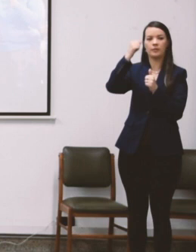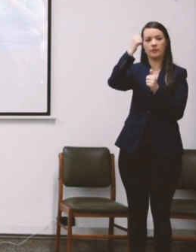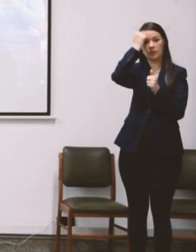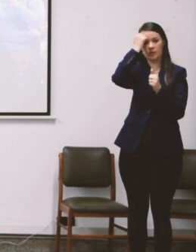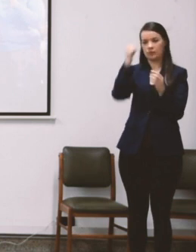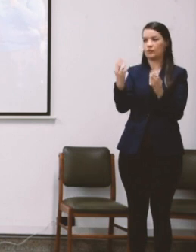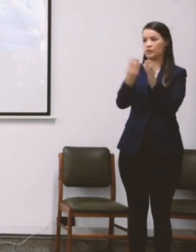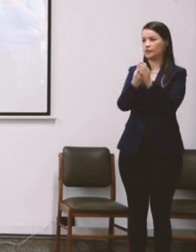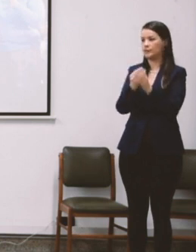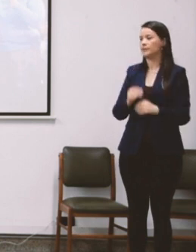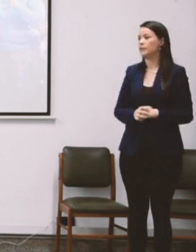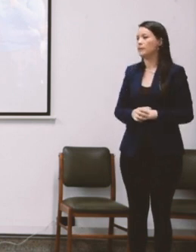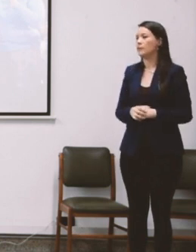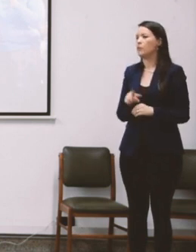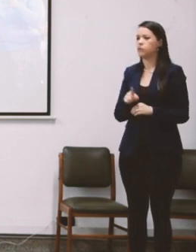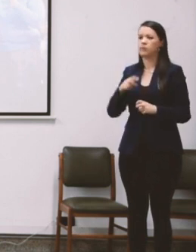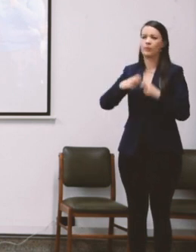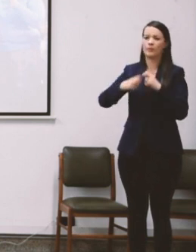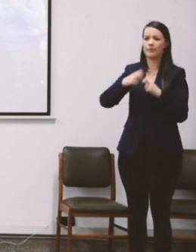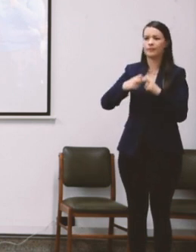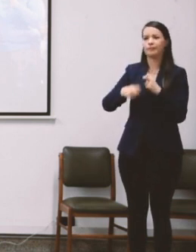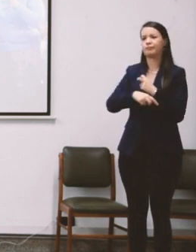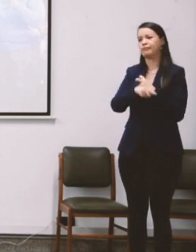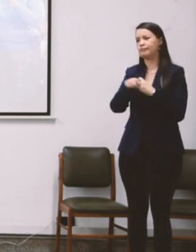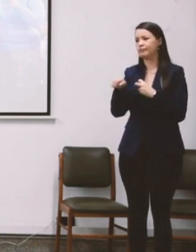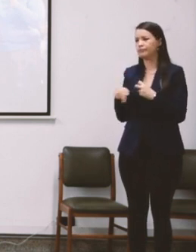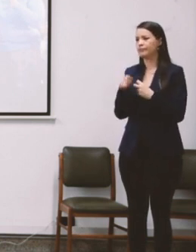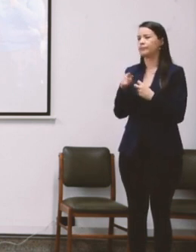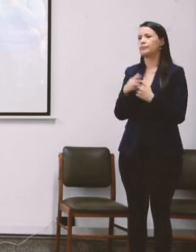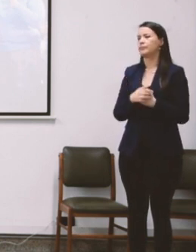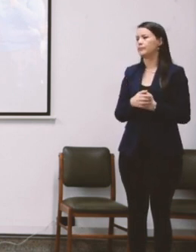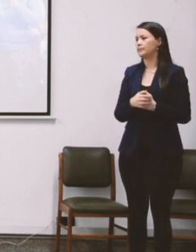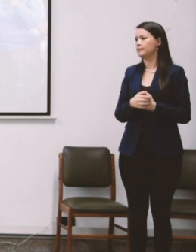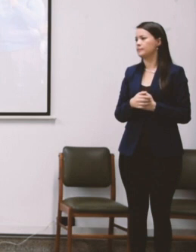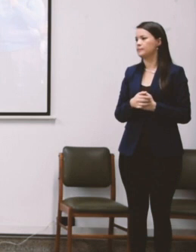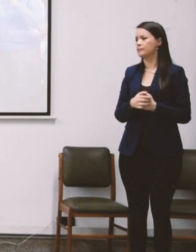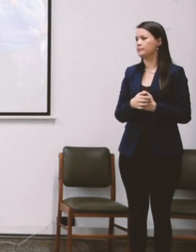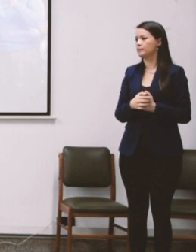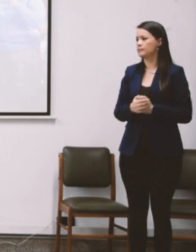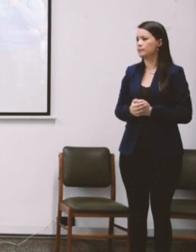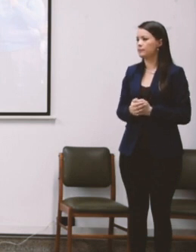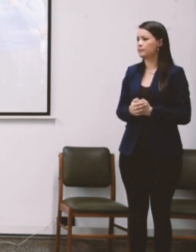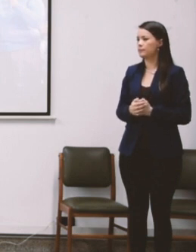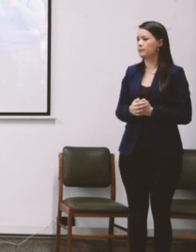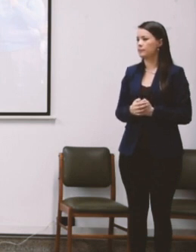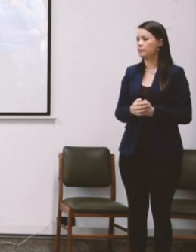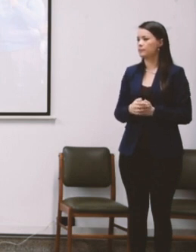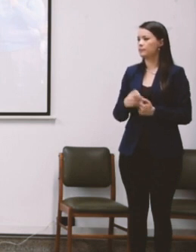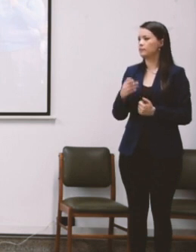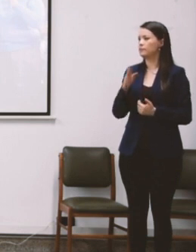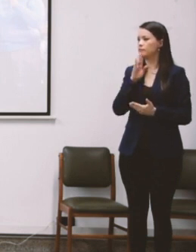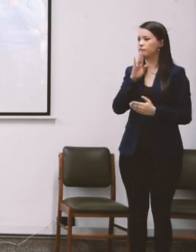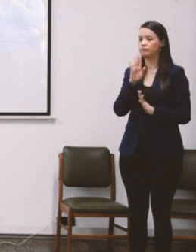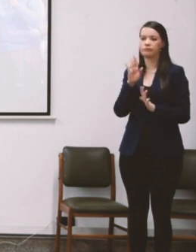Y muchos de los problemas que precisamente tenemos ahí es qué es lo que de repente va a soltar